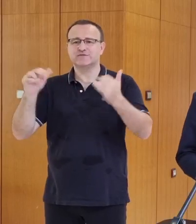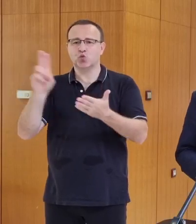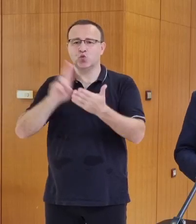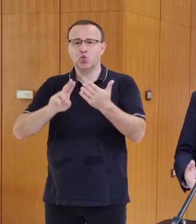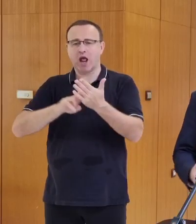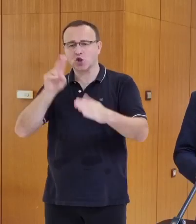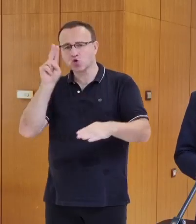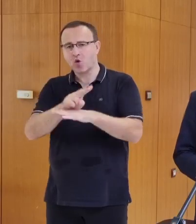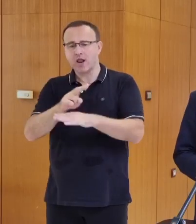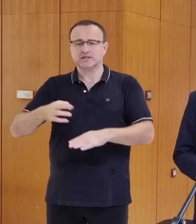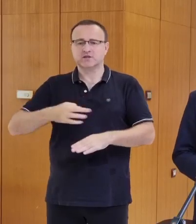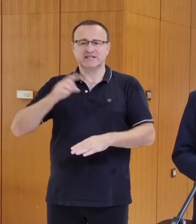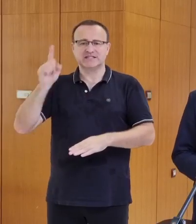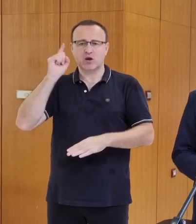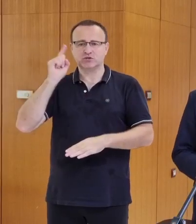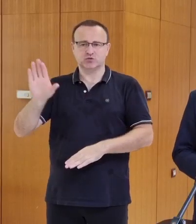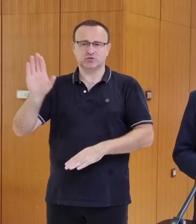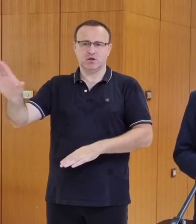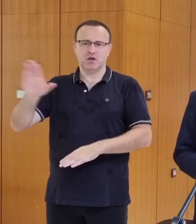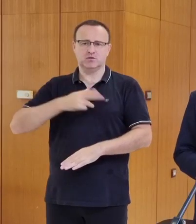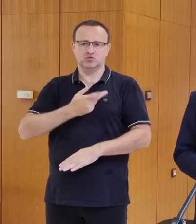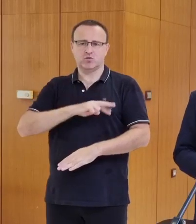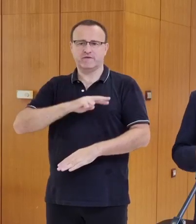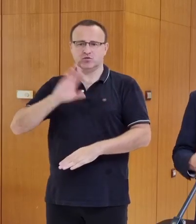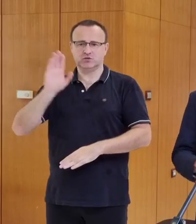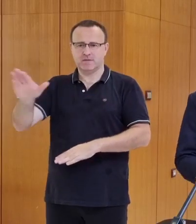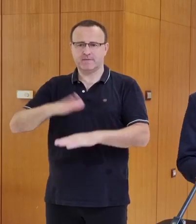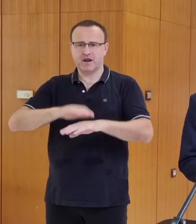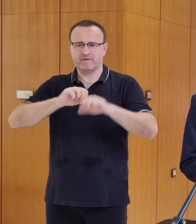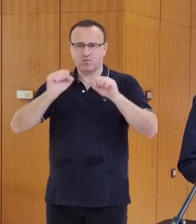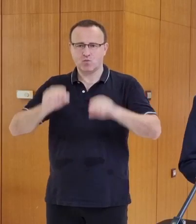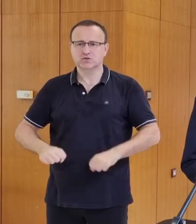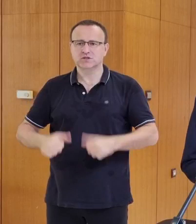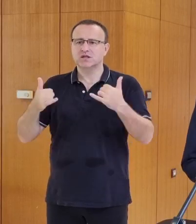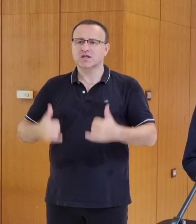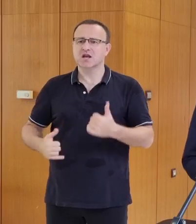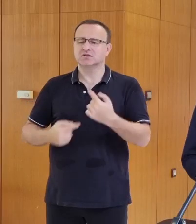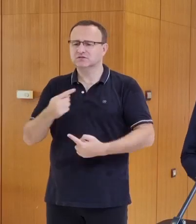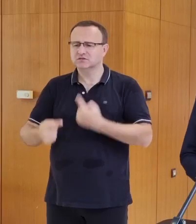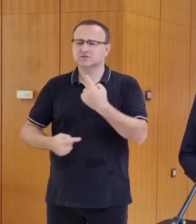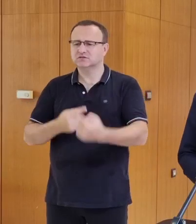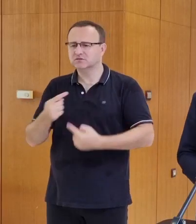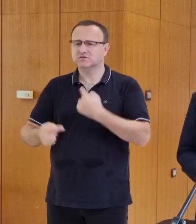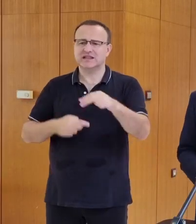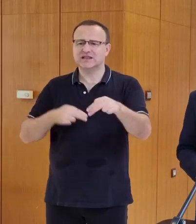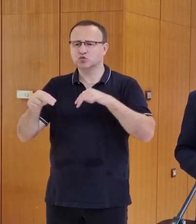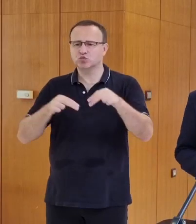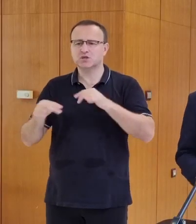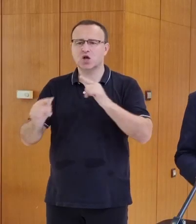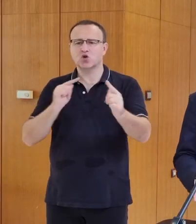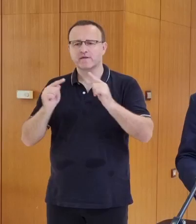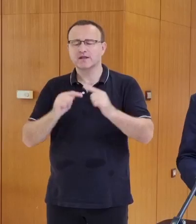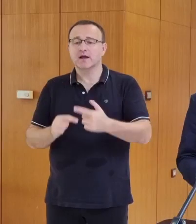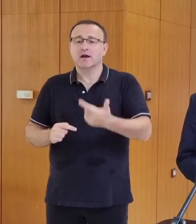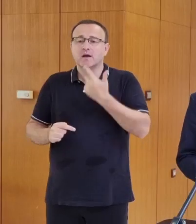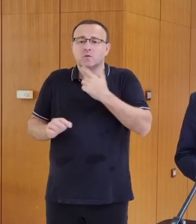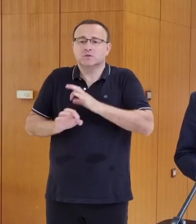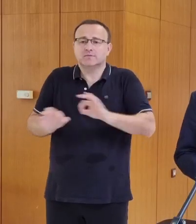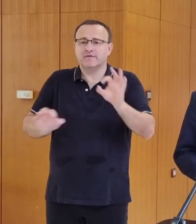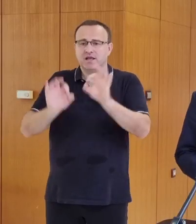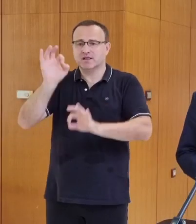starostlivosťou, to znamená, to sú ich kompetencie a v tomto momente stále prebiehajú diskusie, rokovania, ako správne